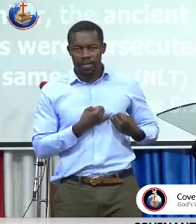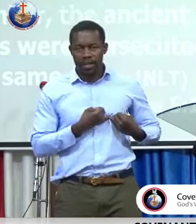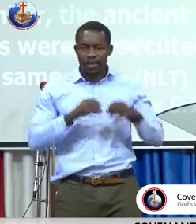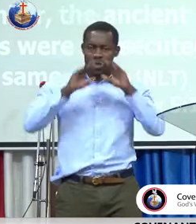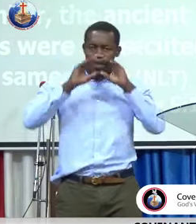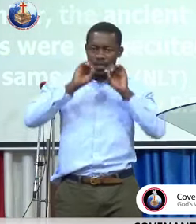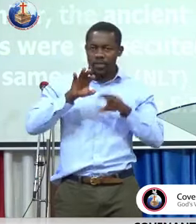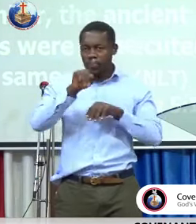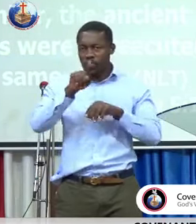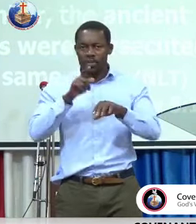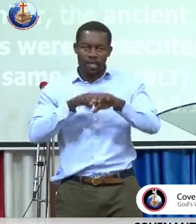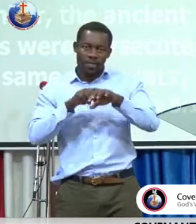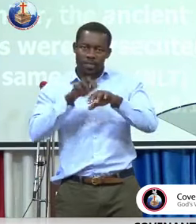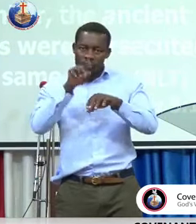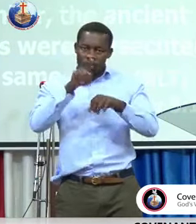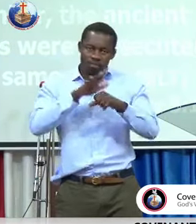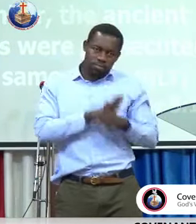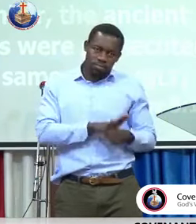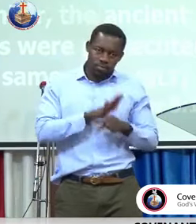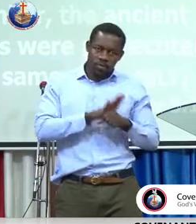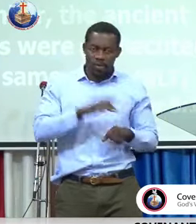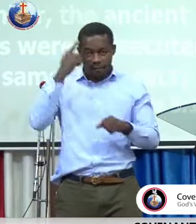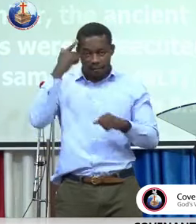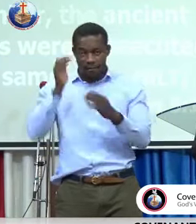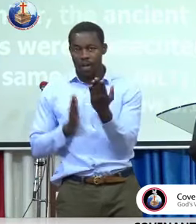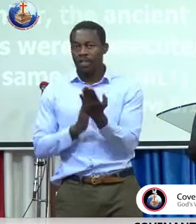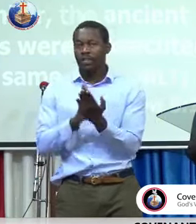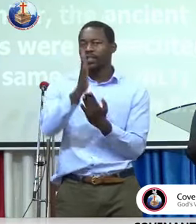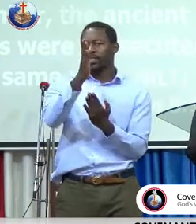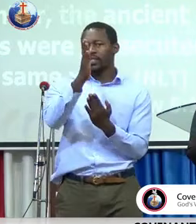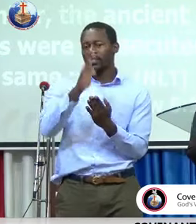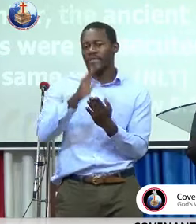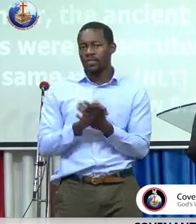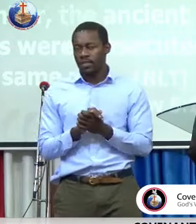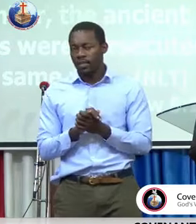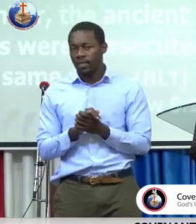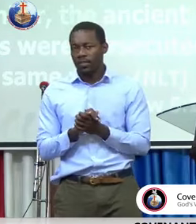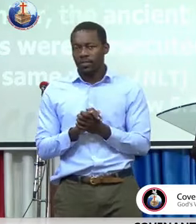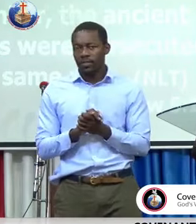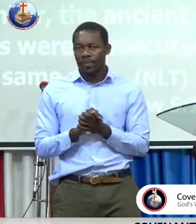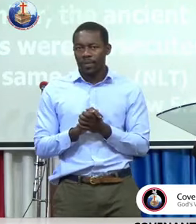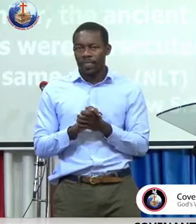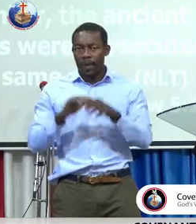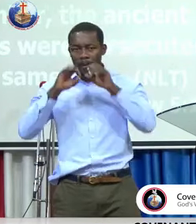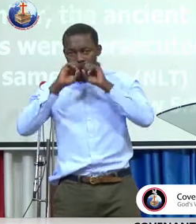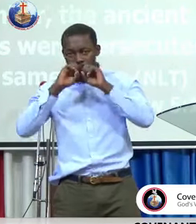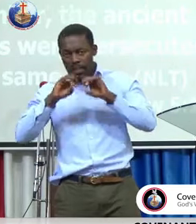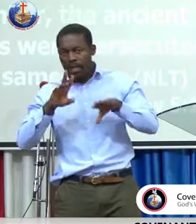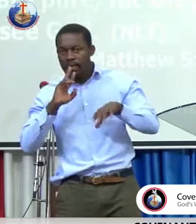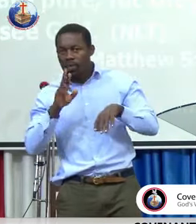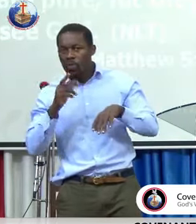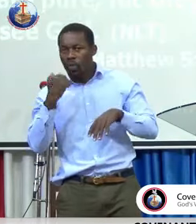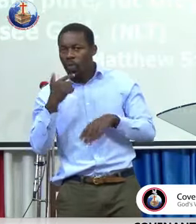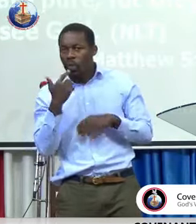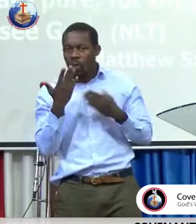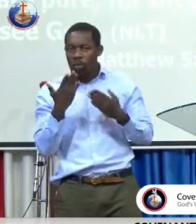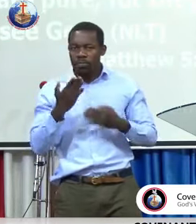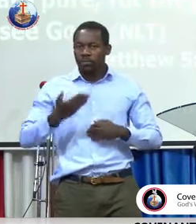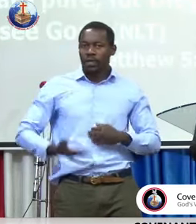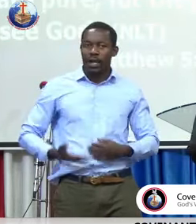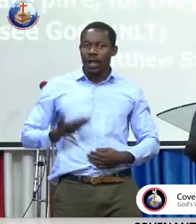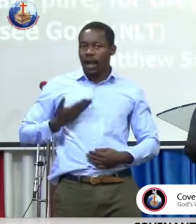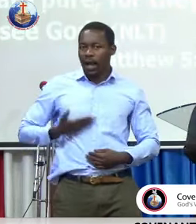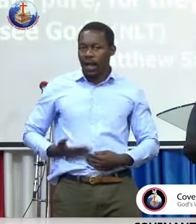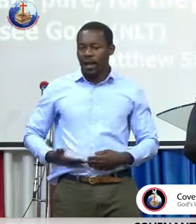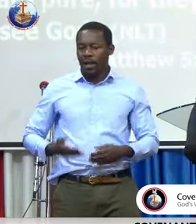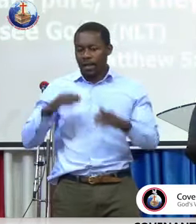Blessed are you when you are persecuted for righteousness. Heri mnaoudhiwa kwa sababu ya haki. Blessed are those who hunger and thirst for